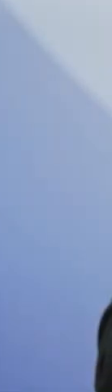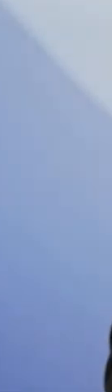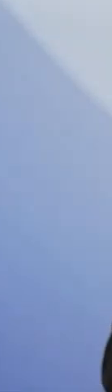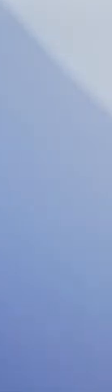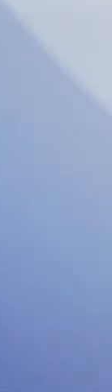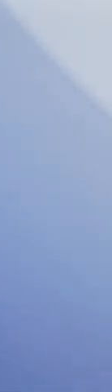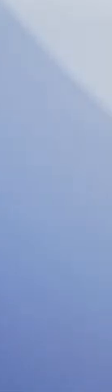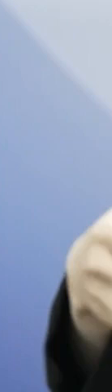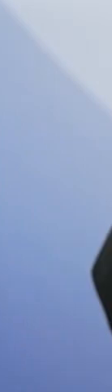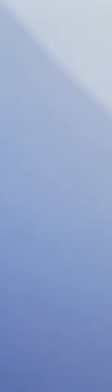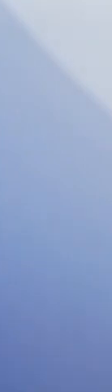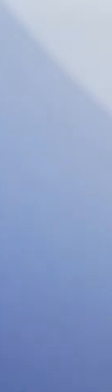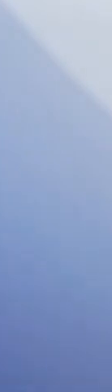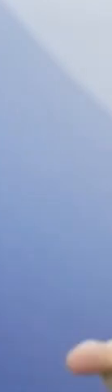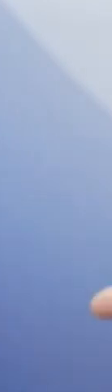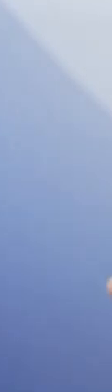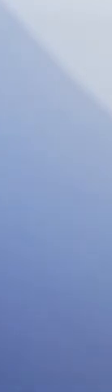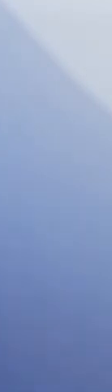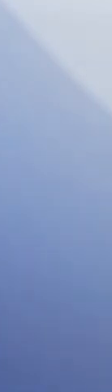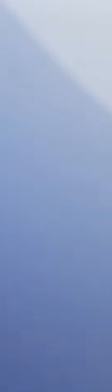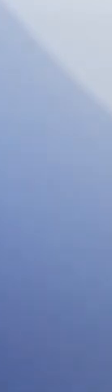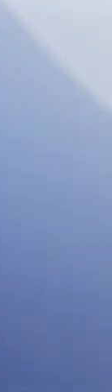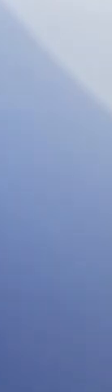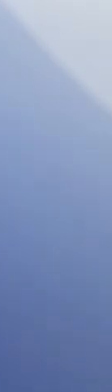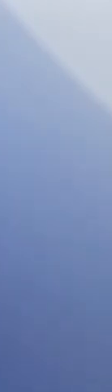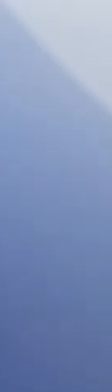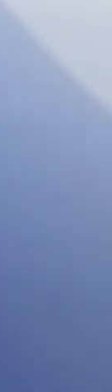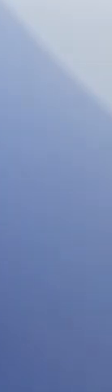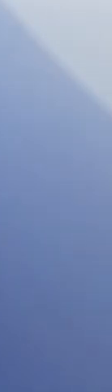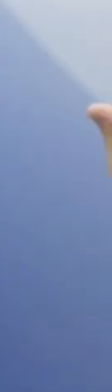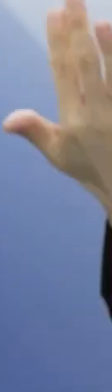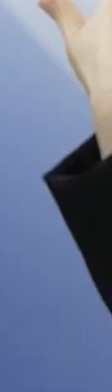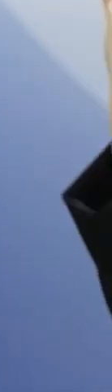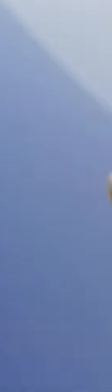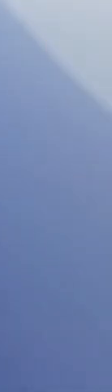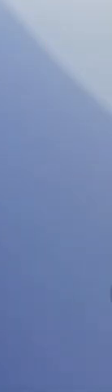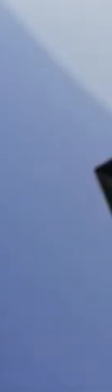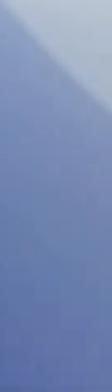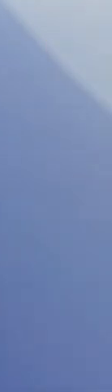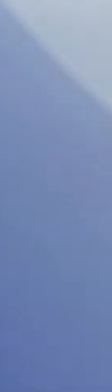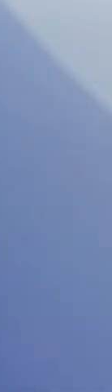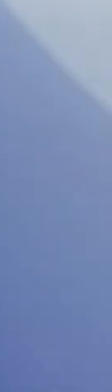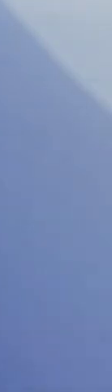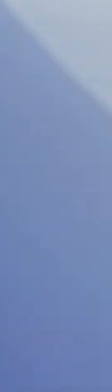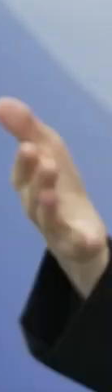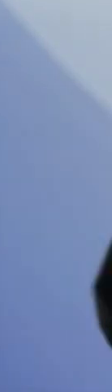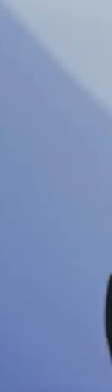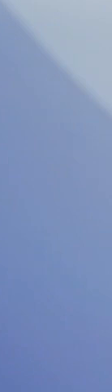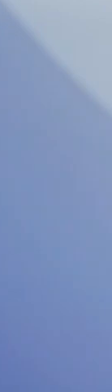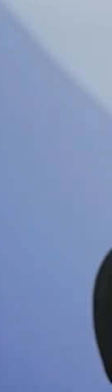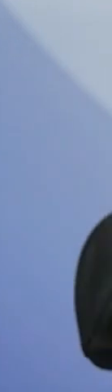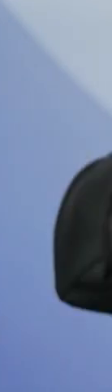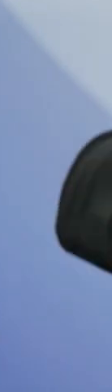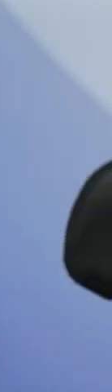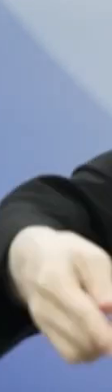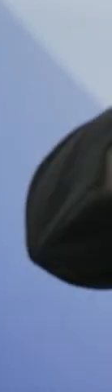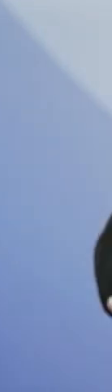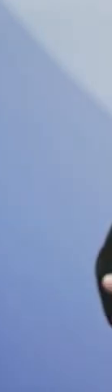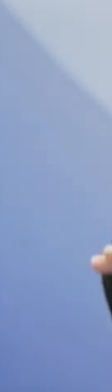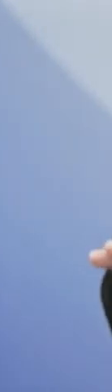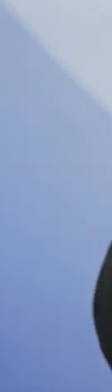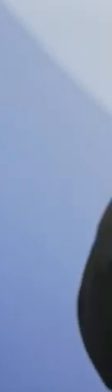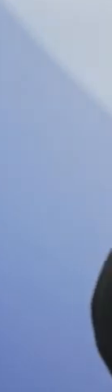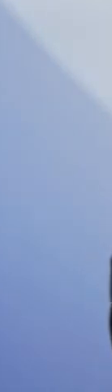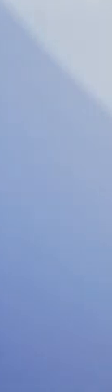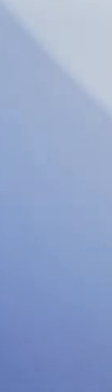하수도에 대해 사전 대비하겠습니다. 지난 4월까지 하천 시설의 제방 손상 여부 및 하천 점용 공사